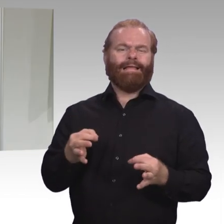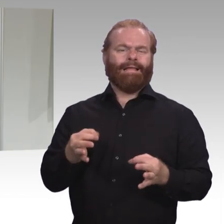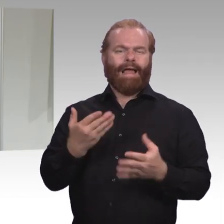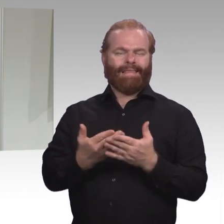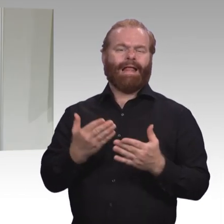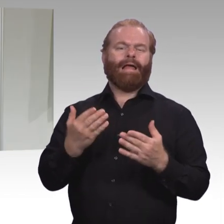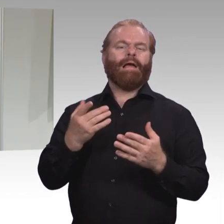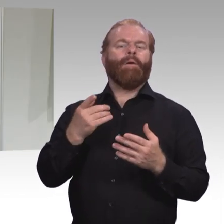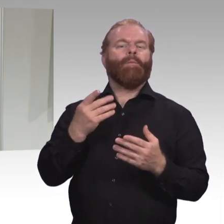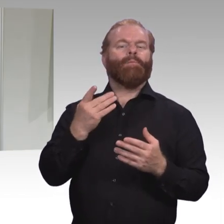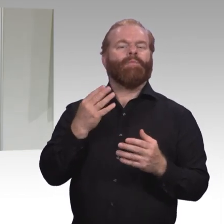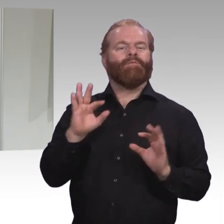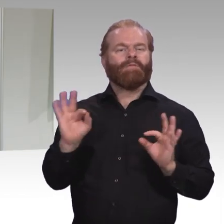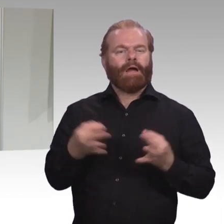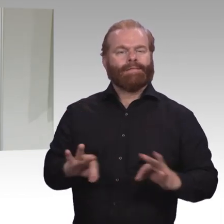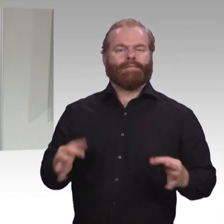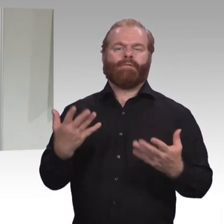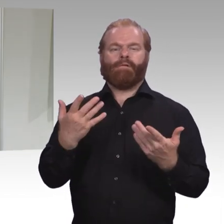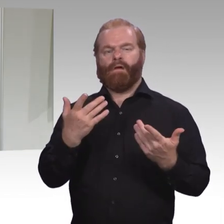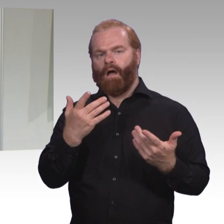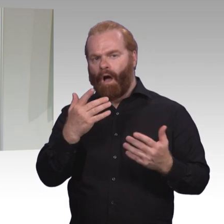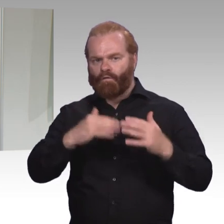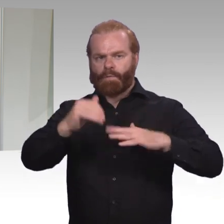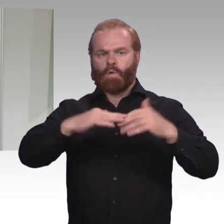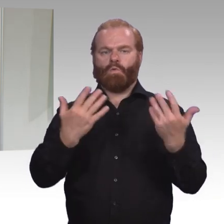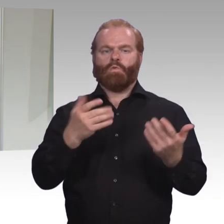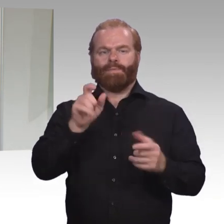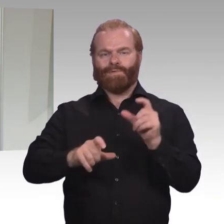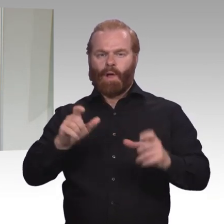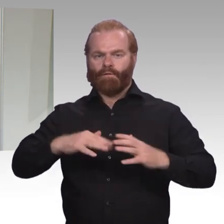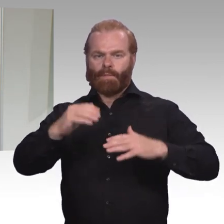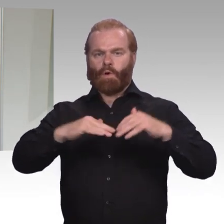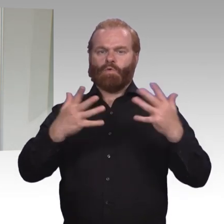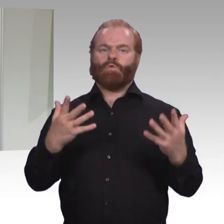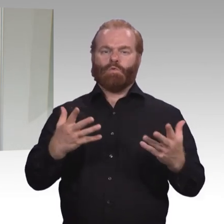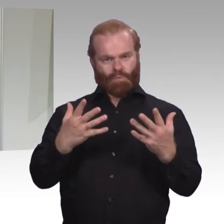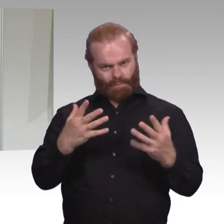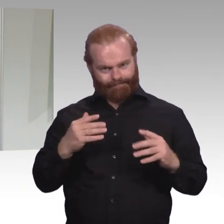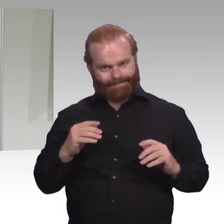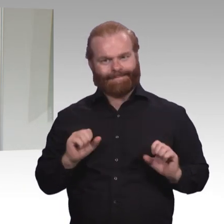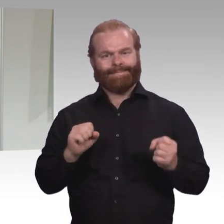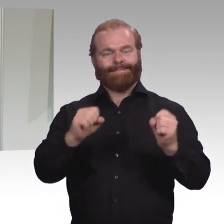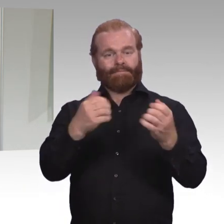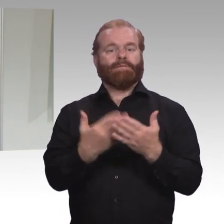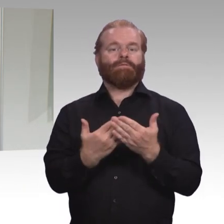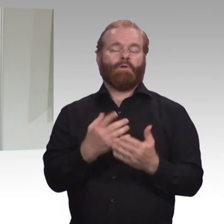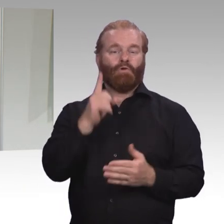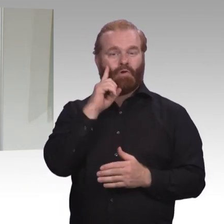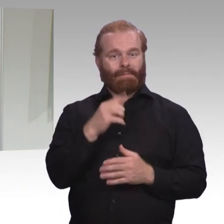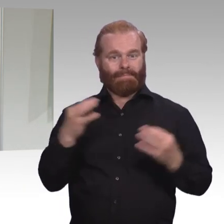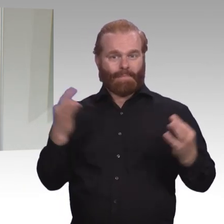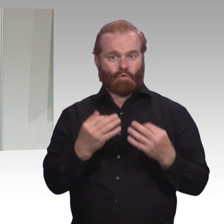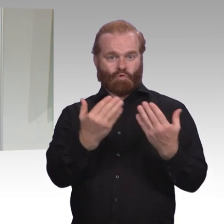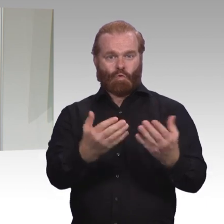schnell, zielgerichtet und effektiv arbeiten. Geben Sie die Richtung vor, bei der inneren Führung, beim